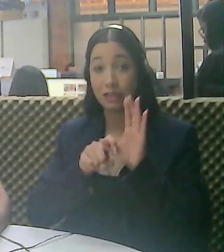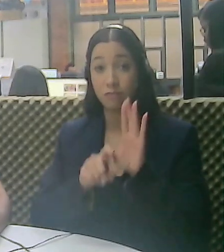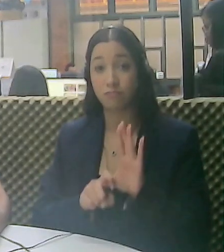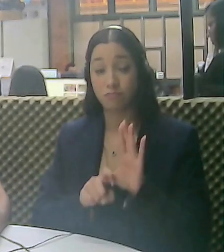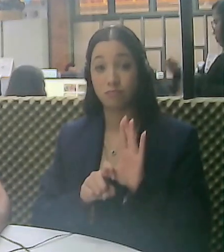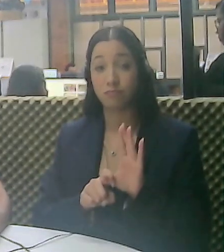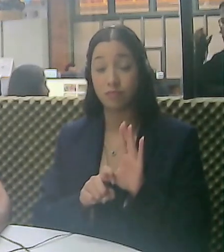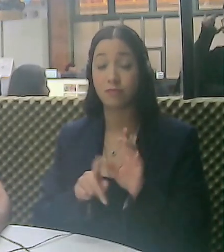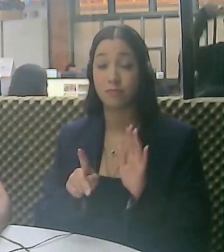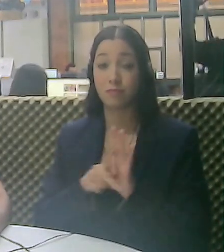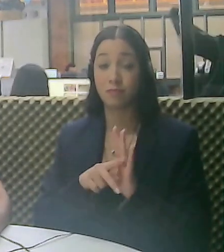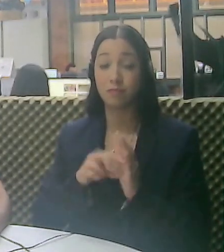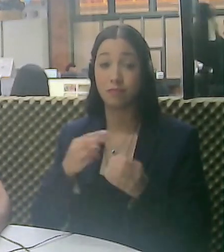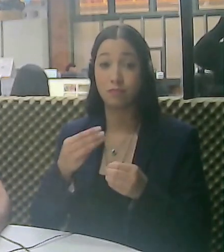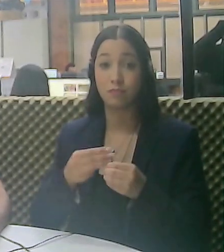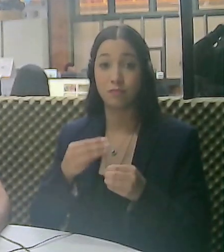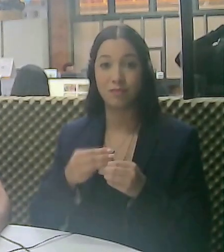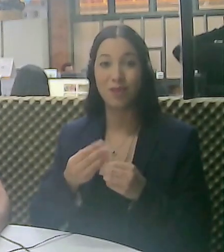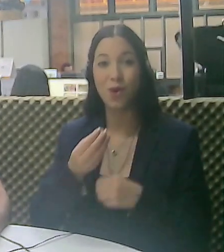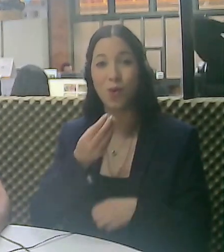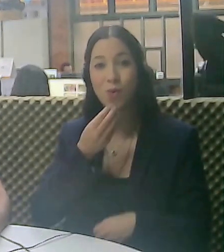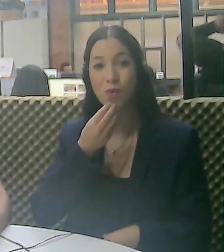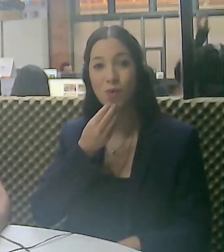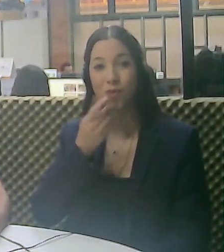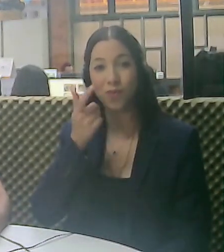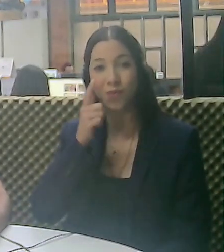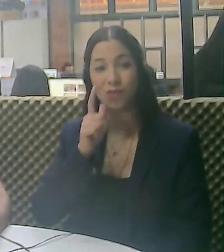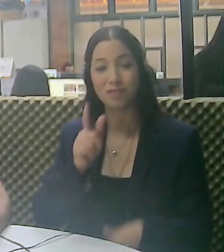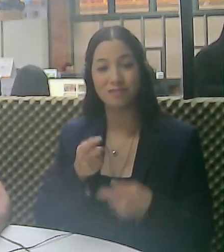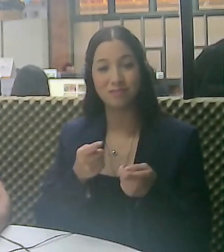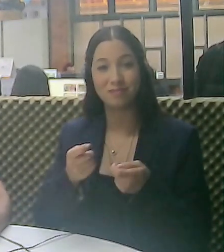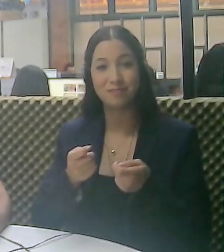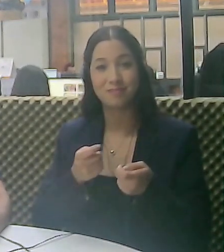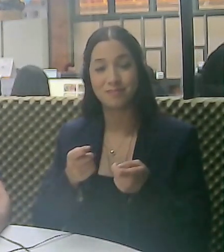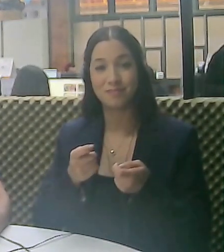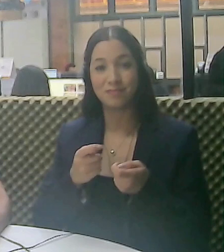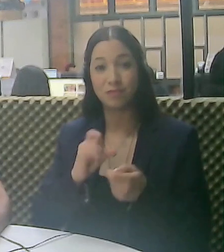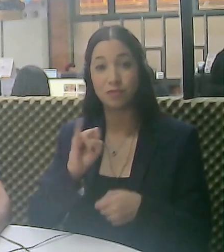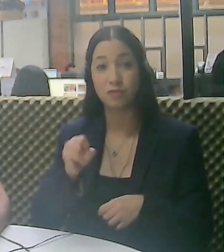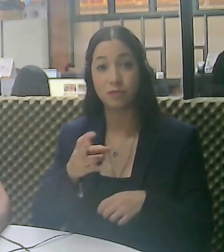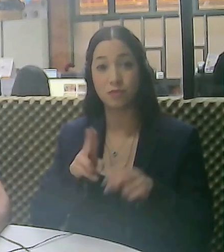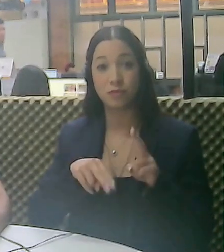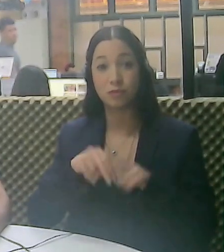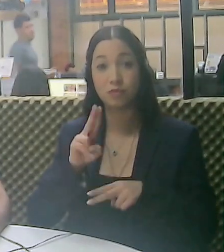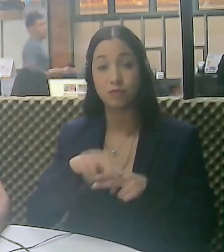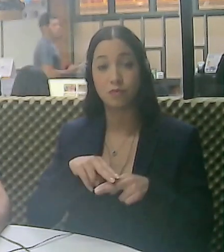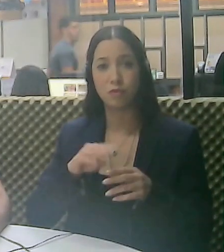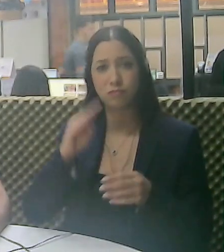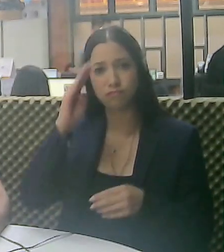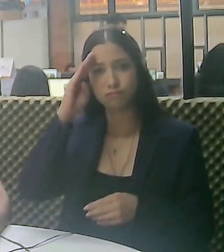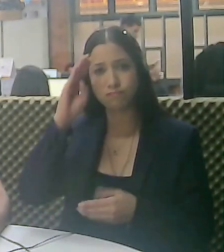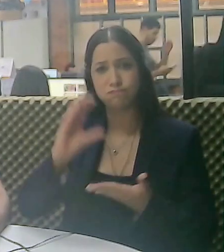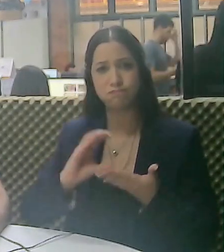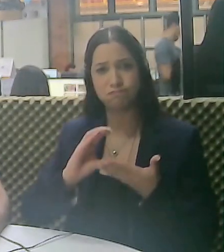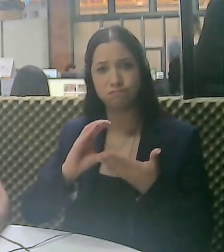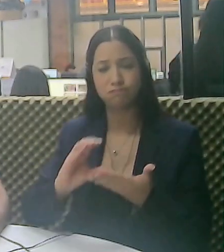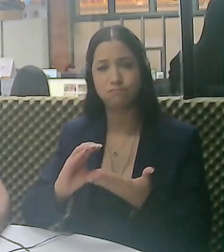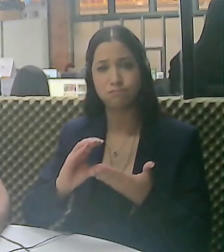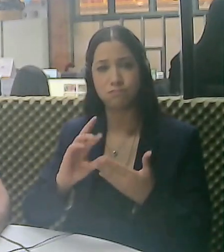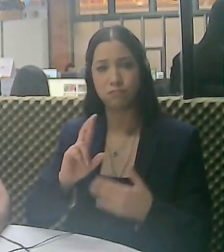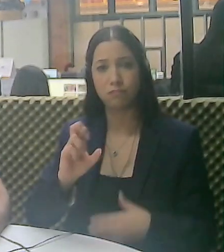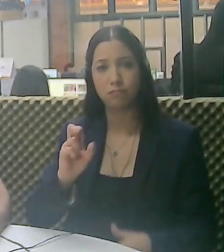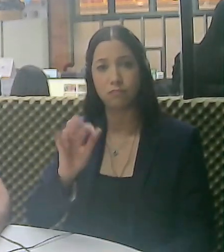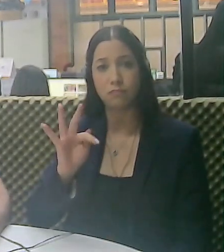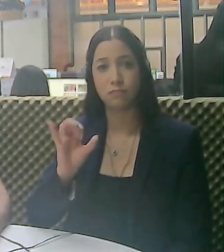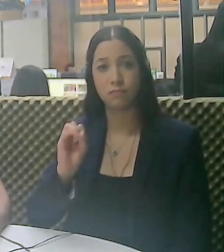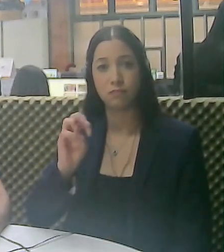ao município também teve boas oportunidades de negociação. Em junho, entrou em vigor o maior pacote de renegociação de dívidas da